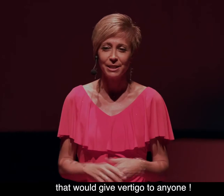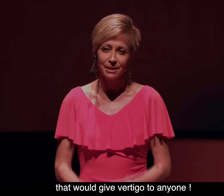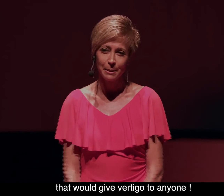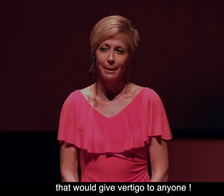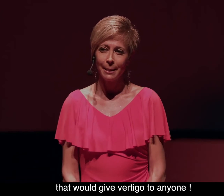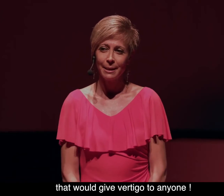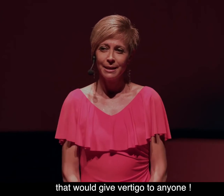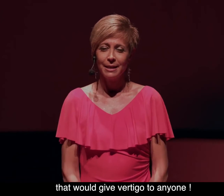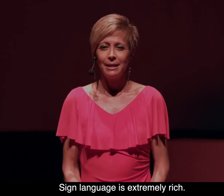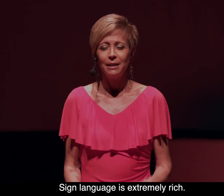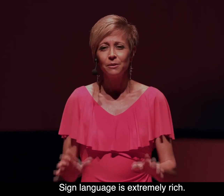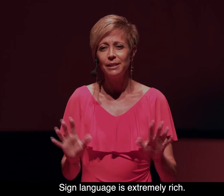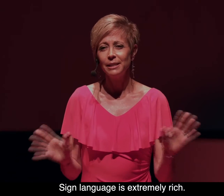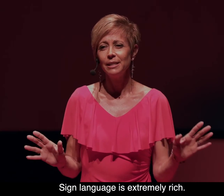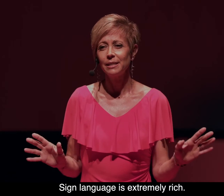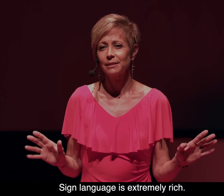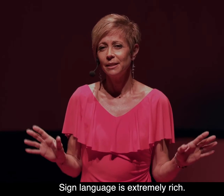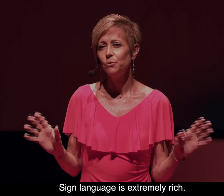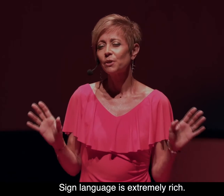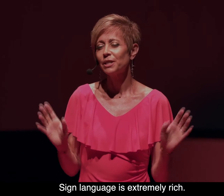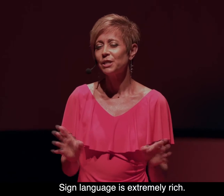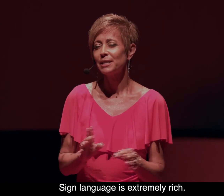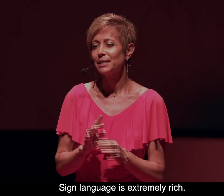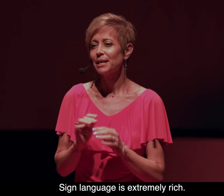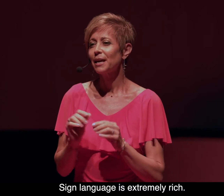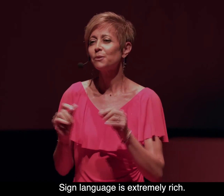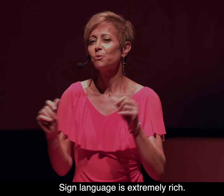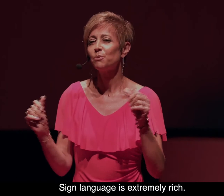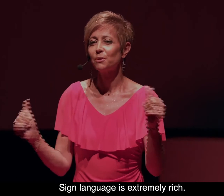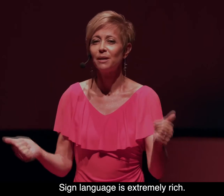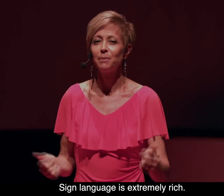vertige. La langue des signes est d'une richesse insoupçonnable.